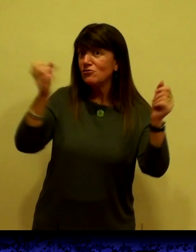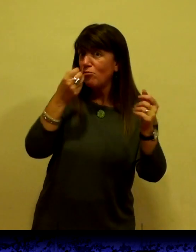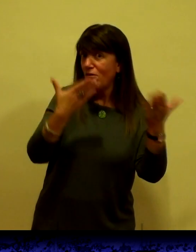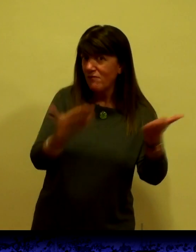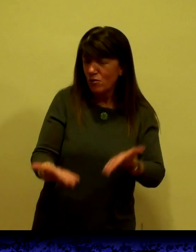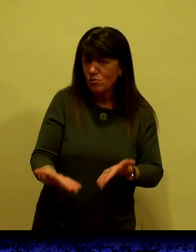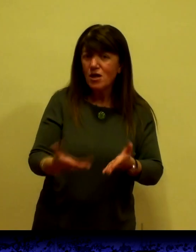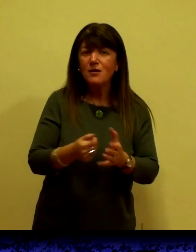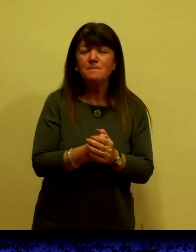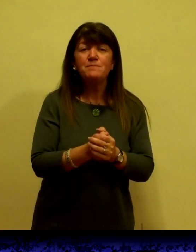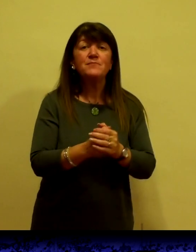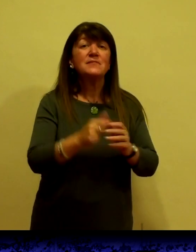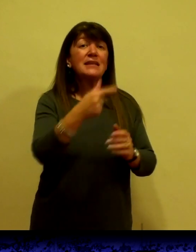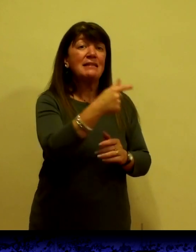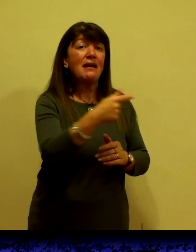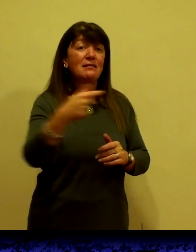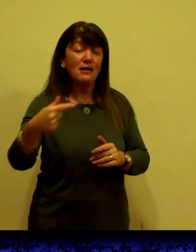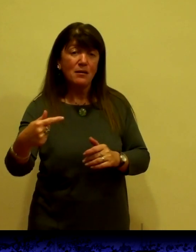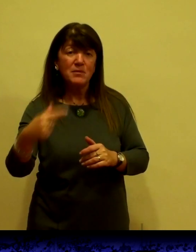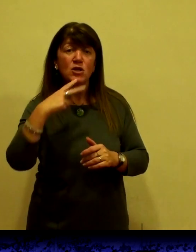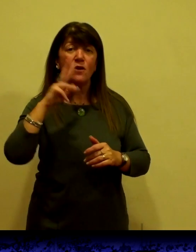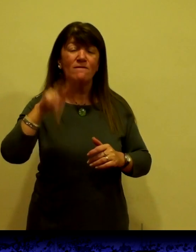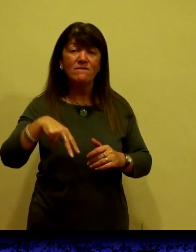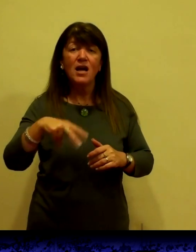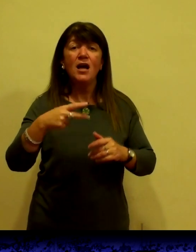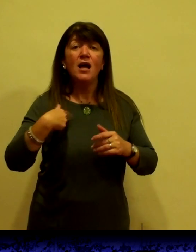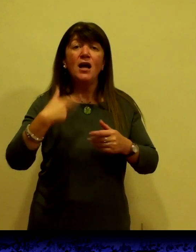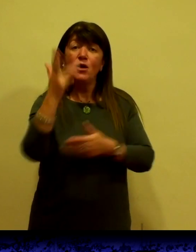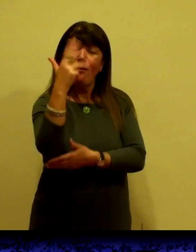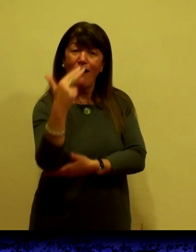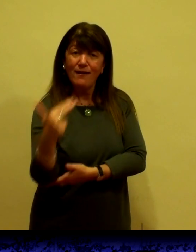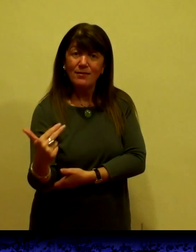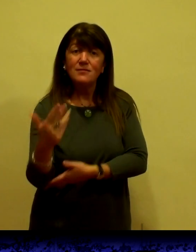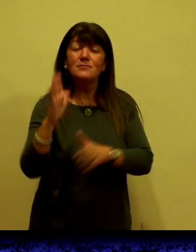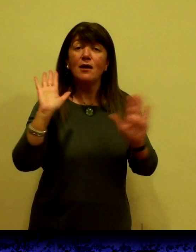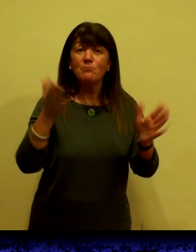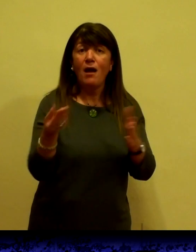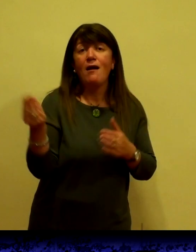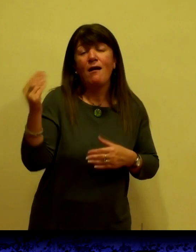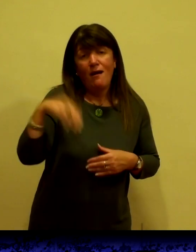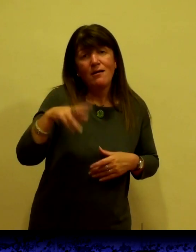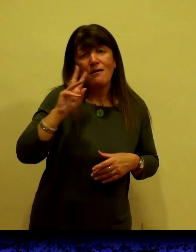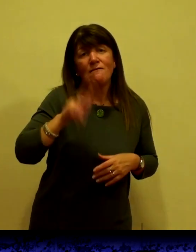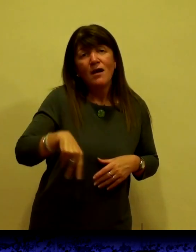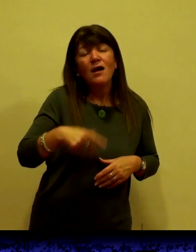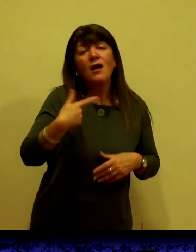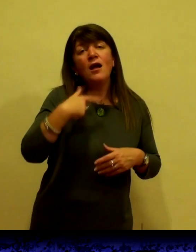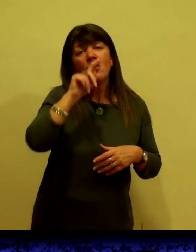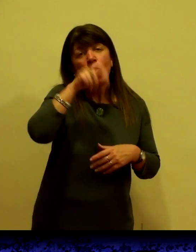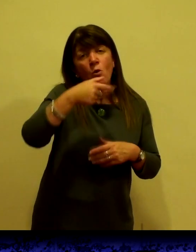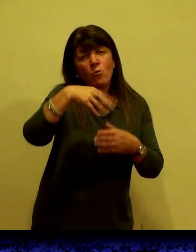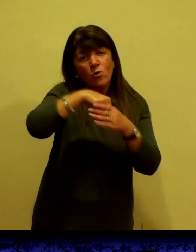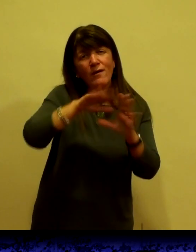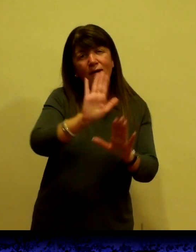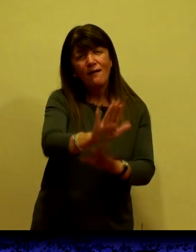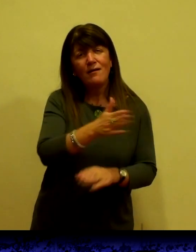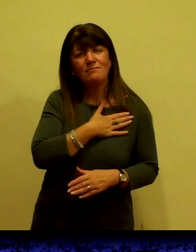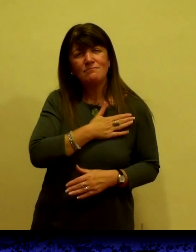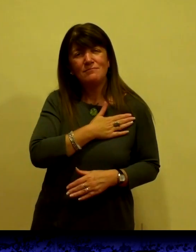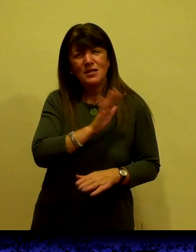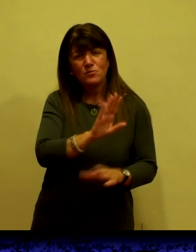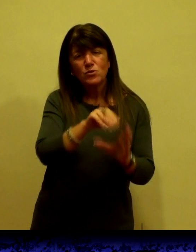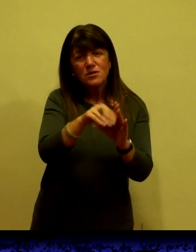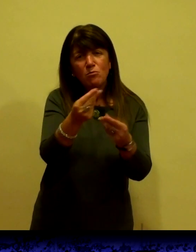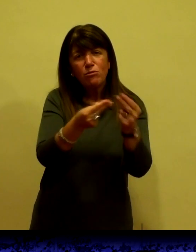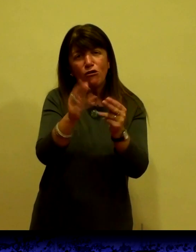Grazie, ciao. E Tea Taramino, che è un artista, ma anche responsabile per quanto riguarda il comune, che è ente partner